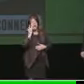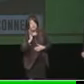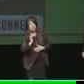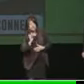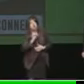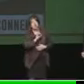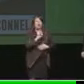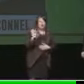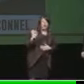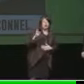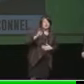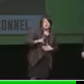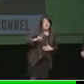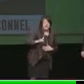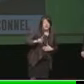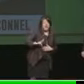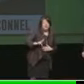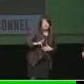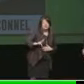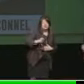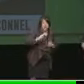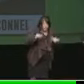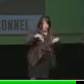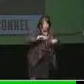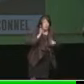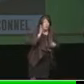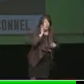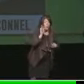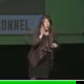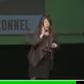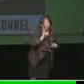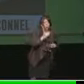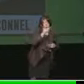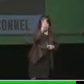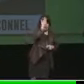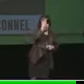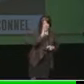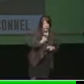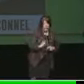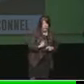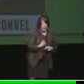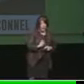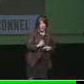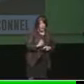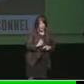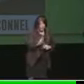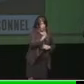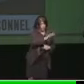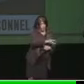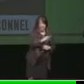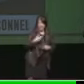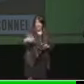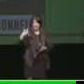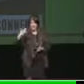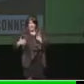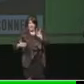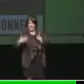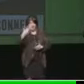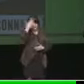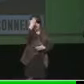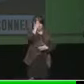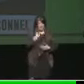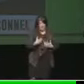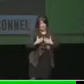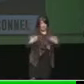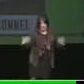speranza soltanto per pochi che la durata della vita umana si allunghi esponenzialmente della rete della rete di internet del